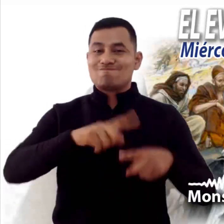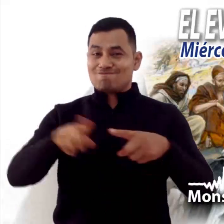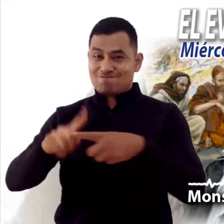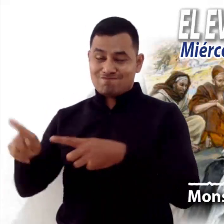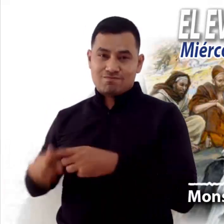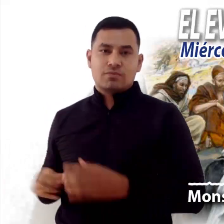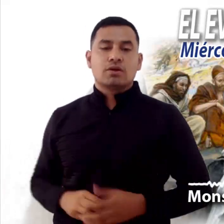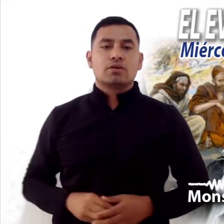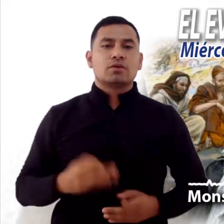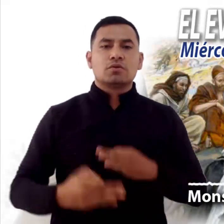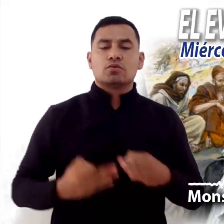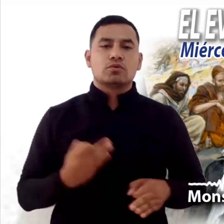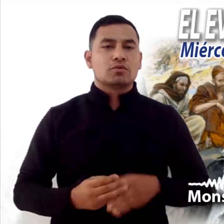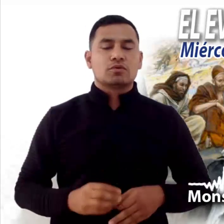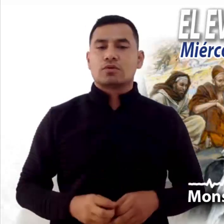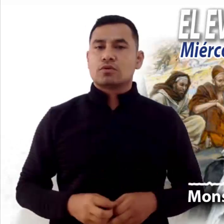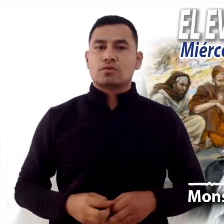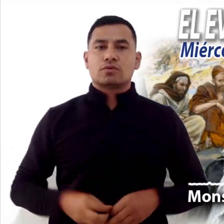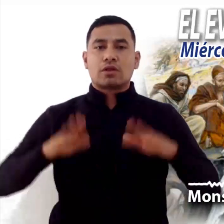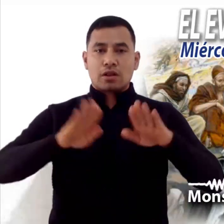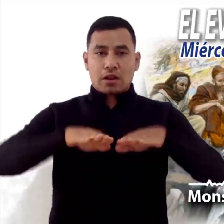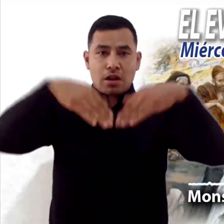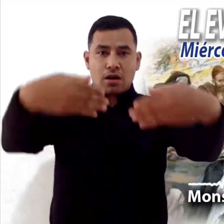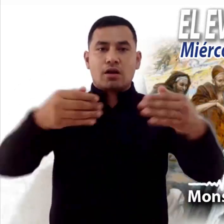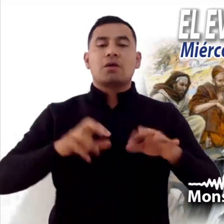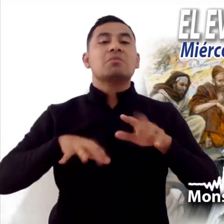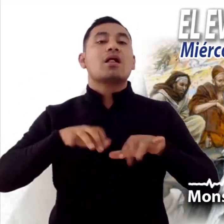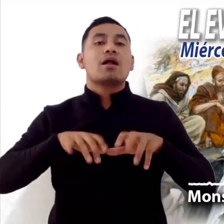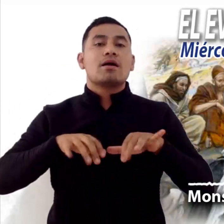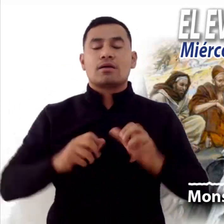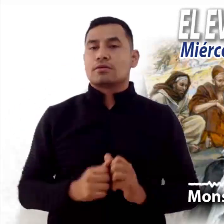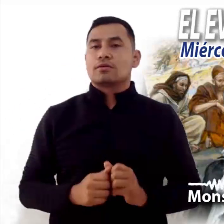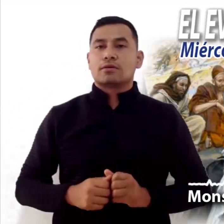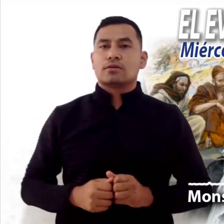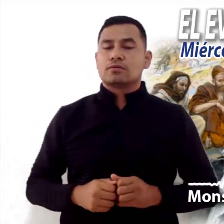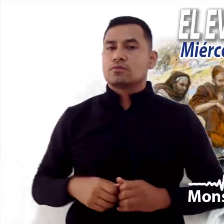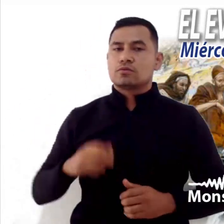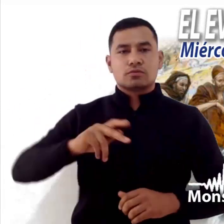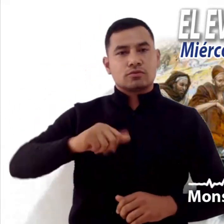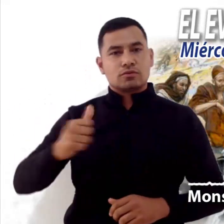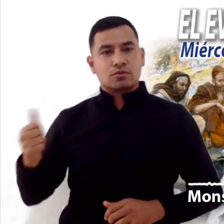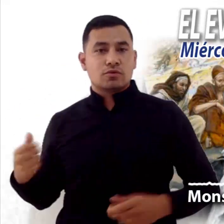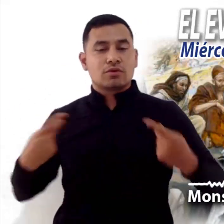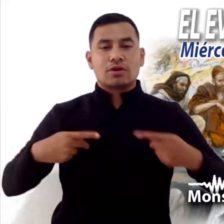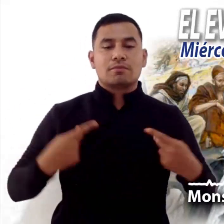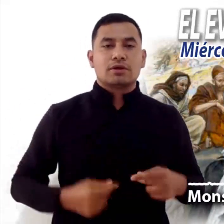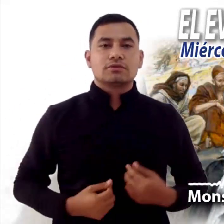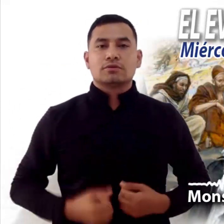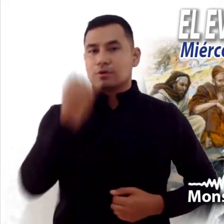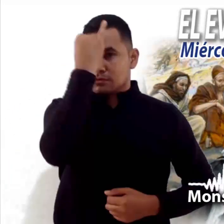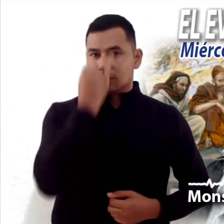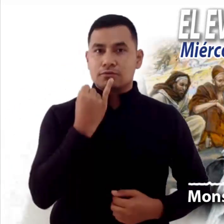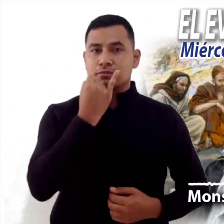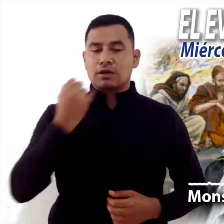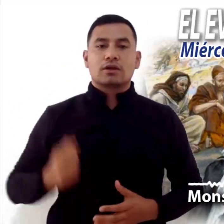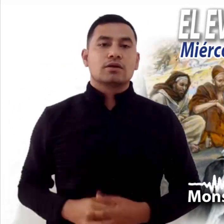el nombre y hasta la imagen. Se vive de ilusión y de fantasía, se teme aparecer como realmente